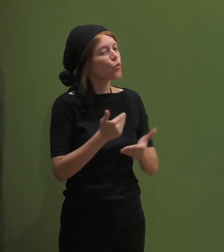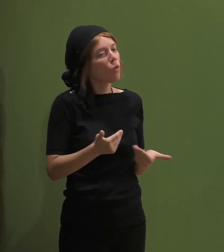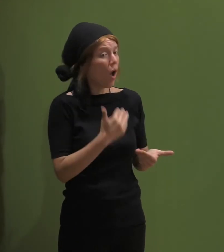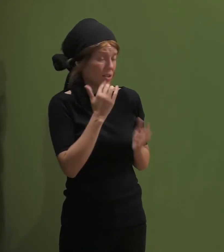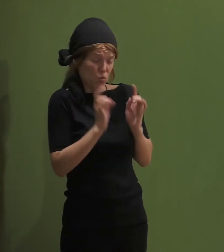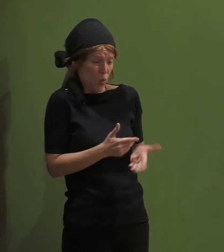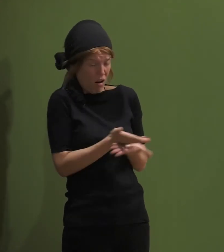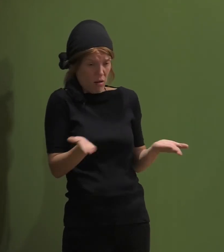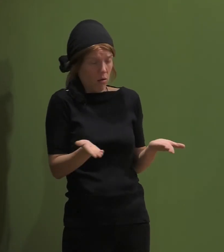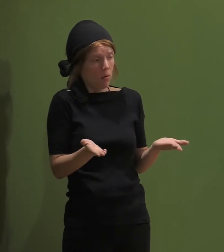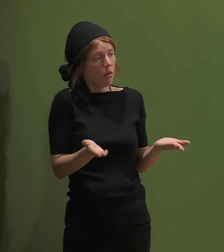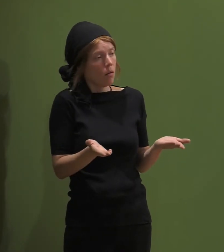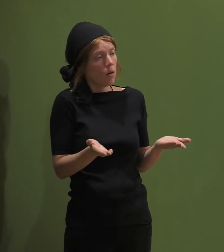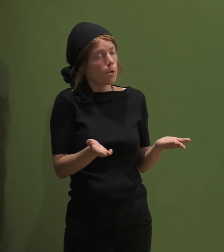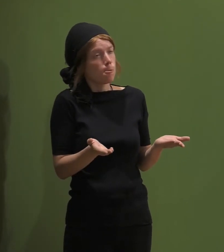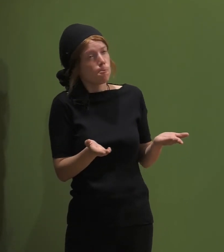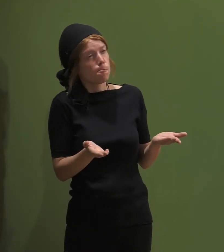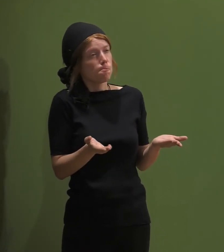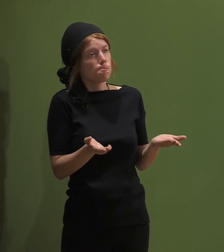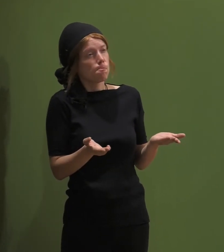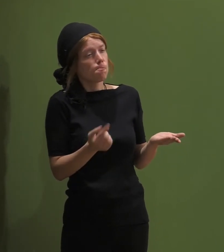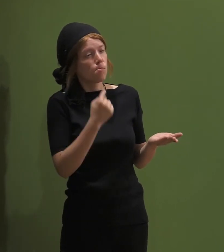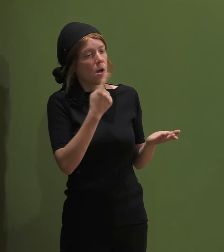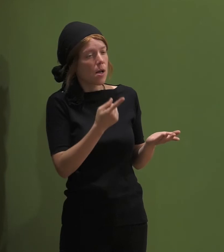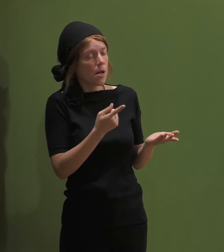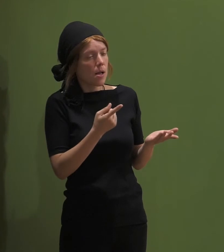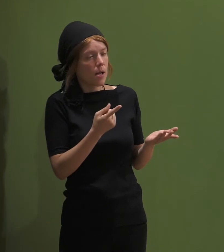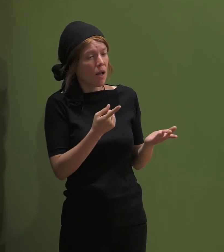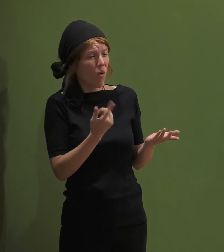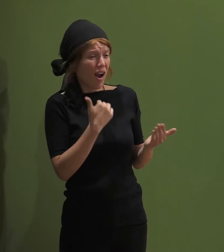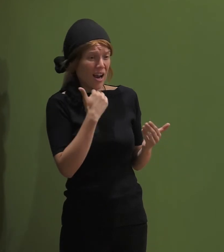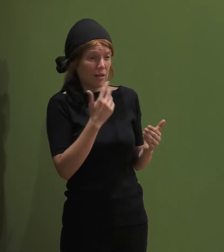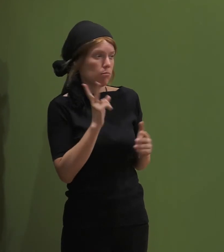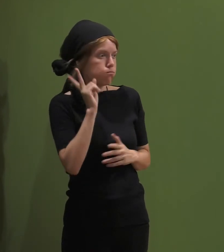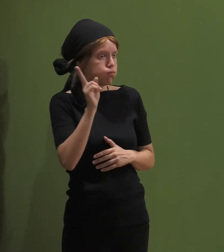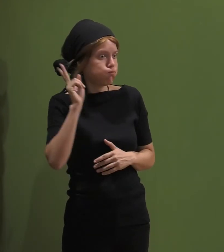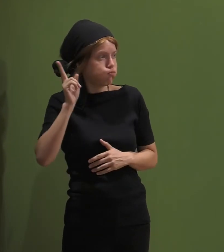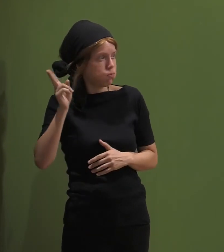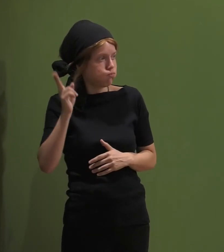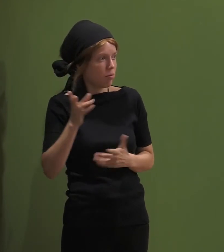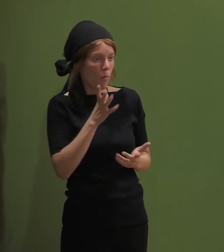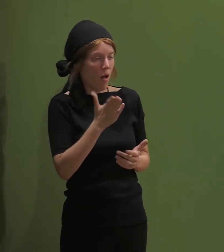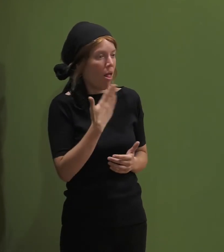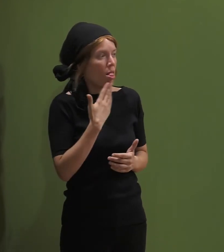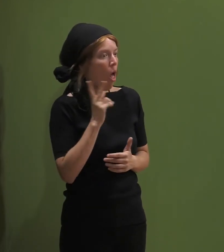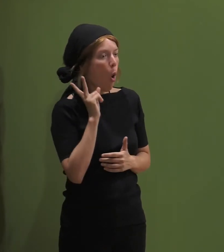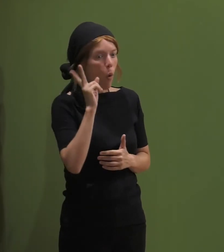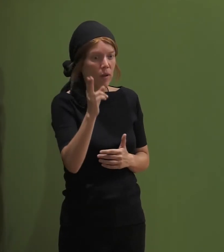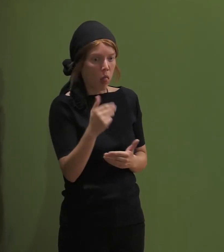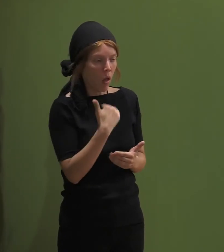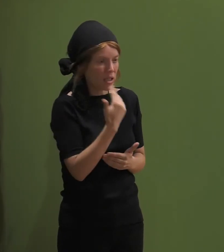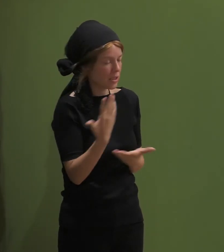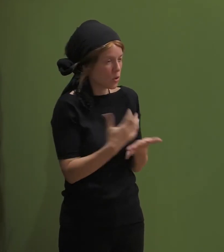casi todo, de, podríamos decirle, masiva jubilación, porque están llegando a la edad de jubilación todos aquellos